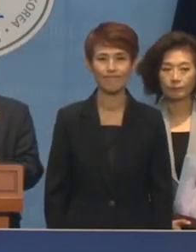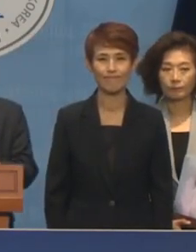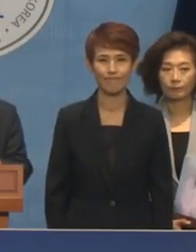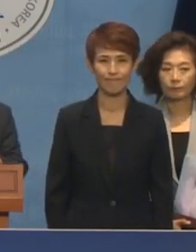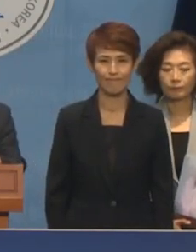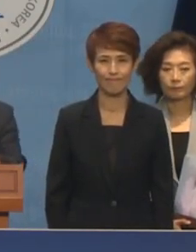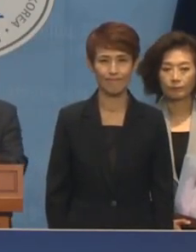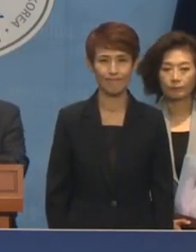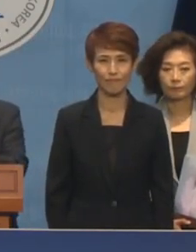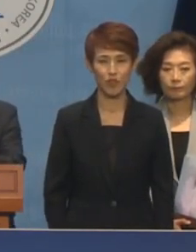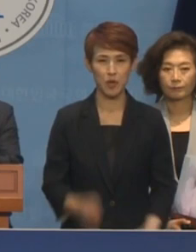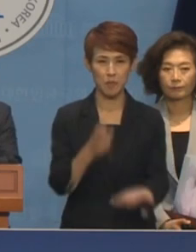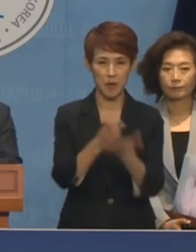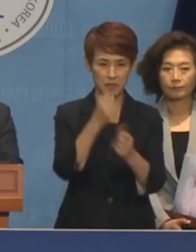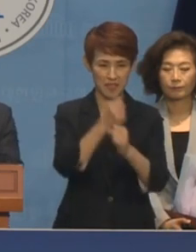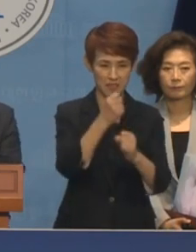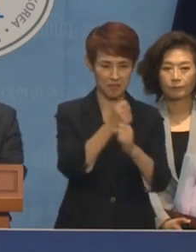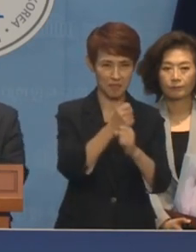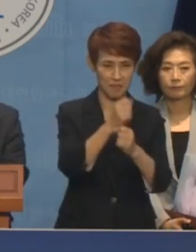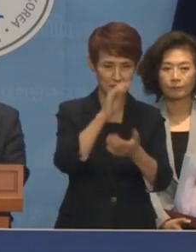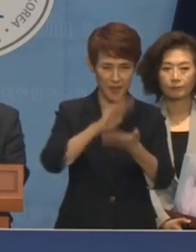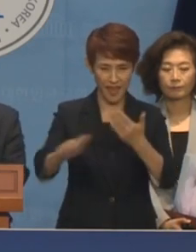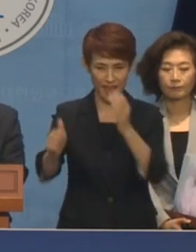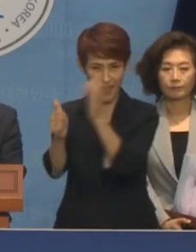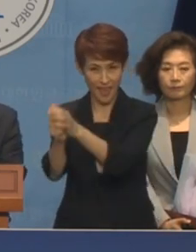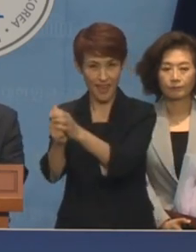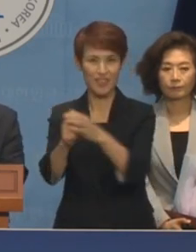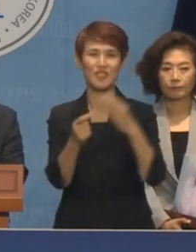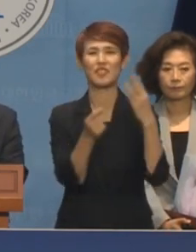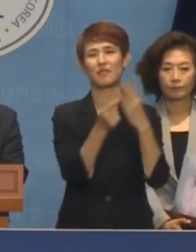네, 입법 이어달리기 세